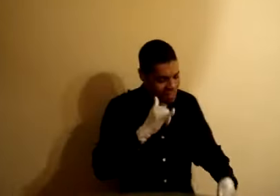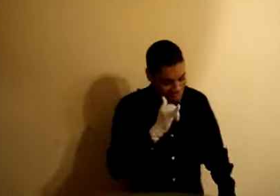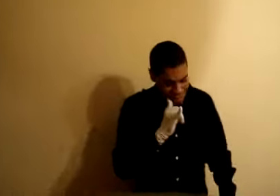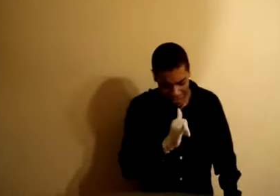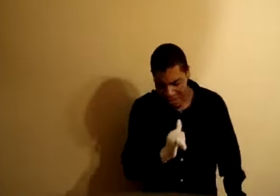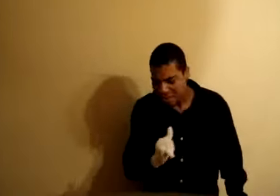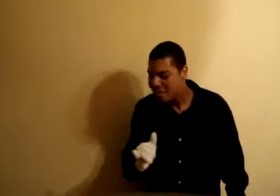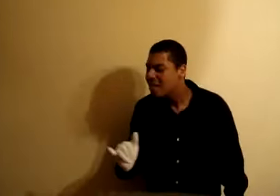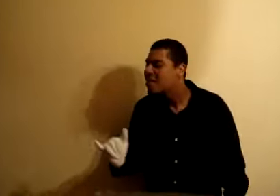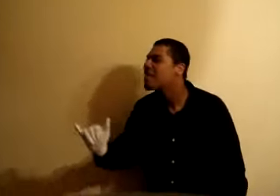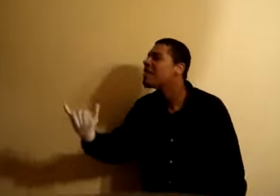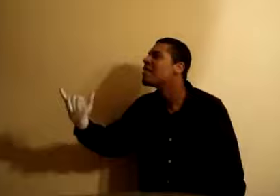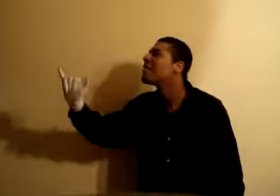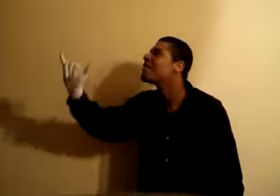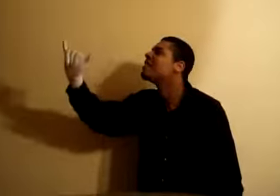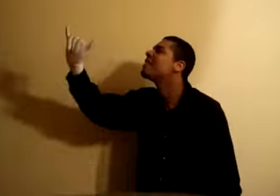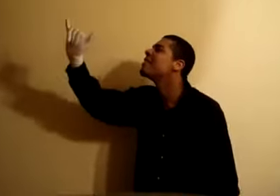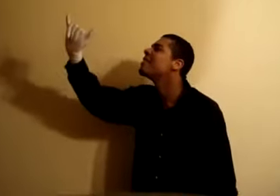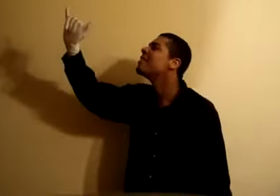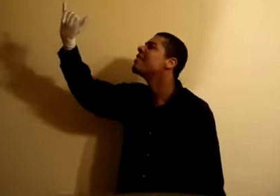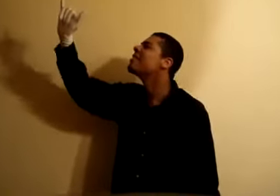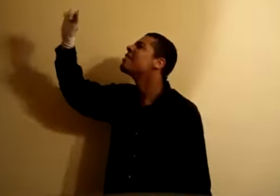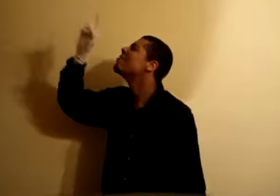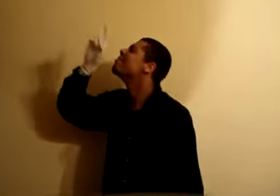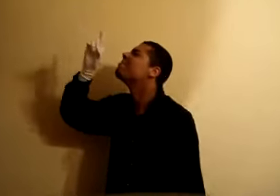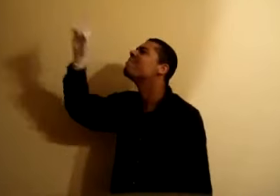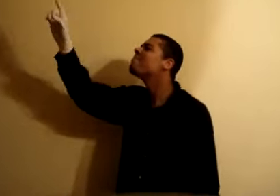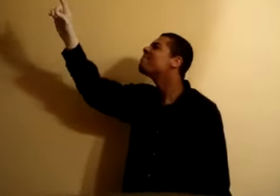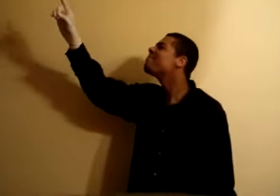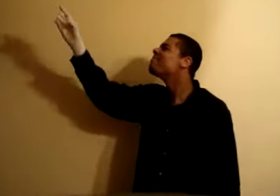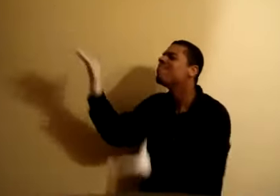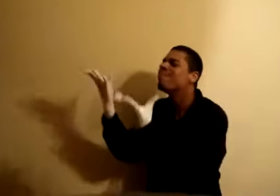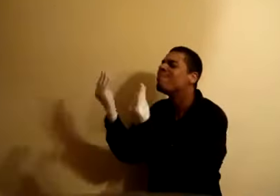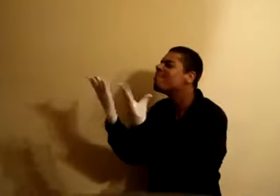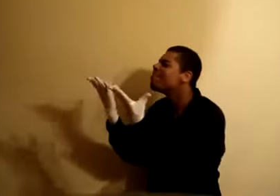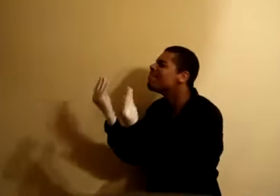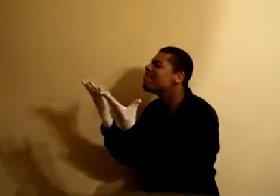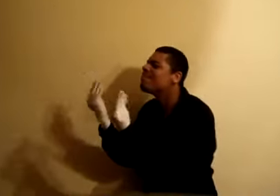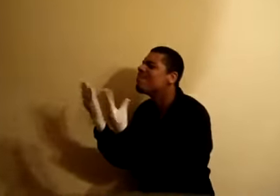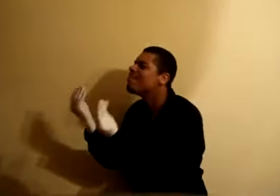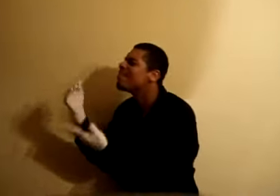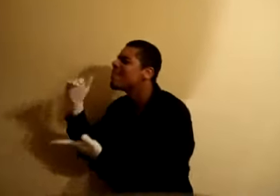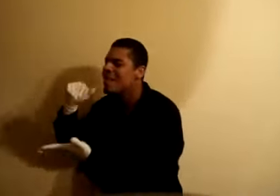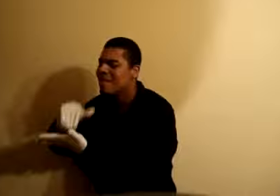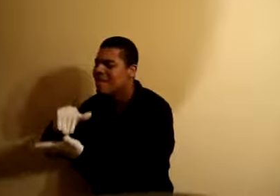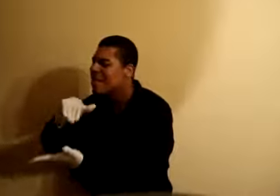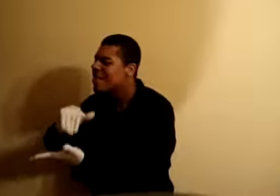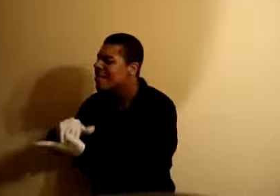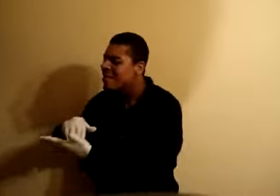Preciso dizer, você faz muita falta, não há como